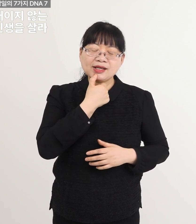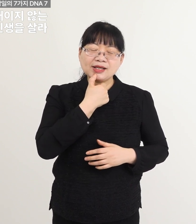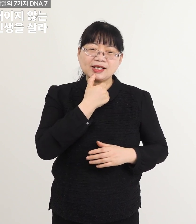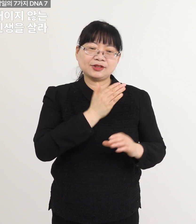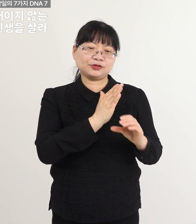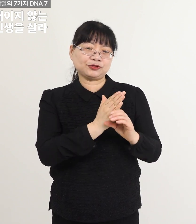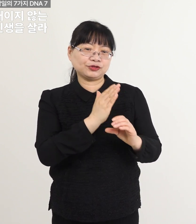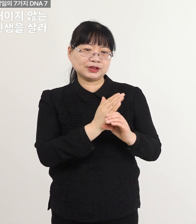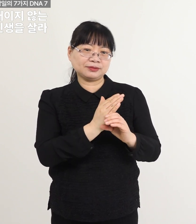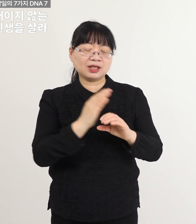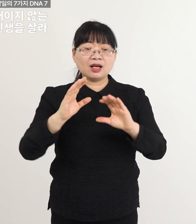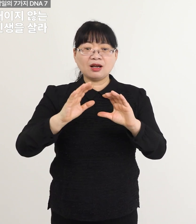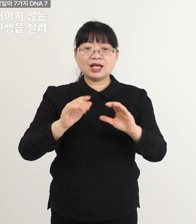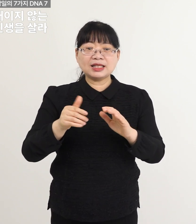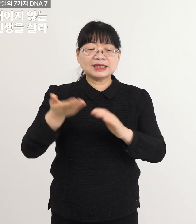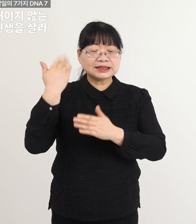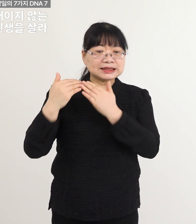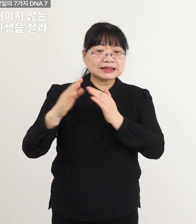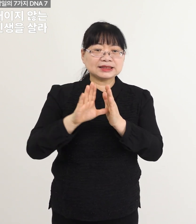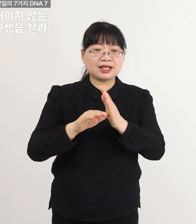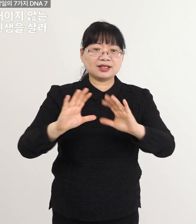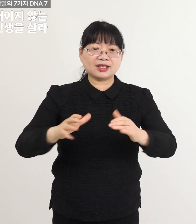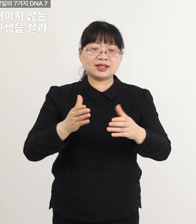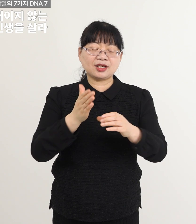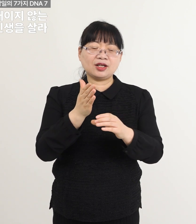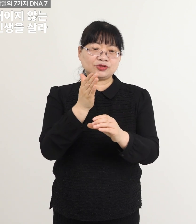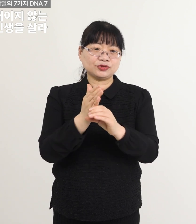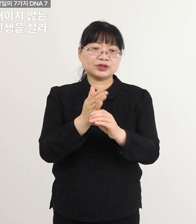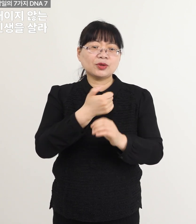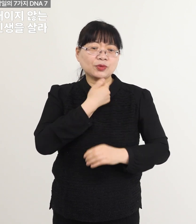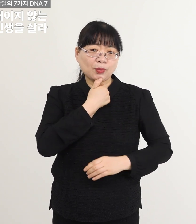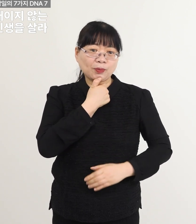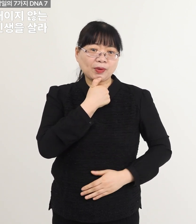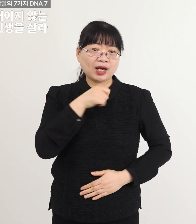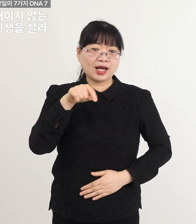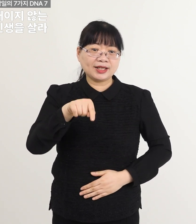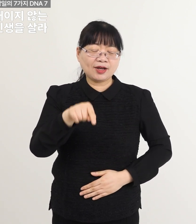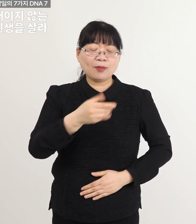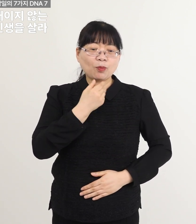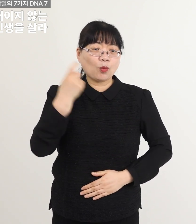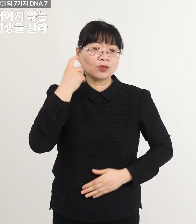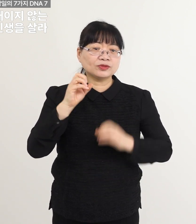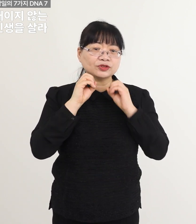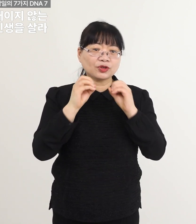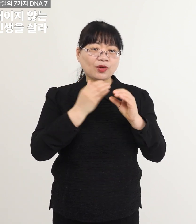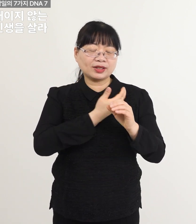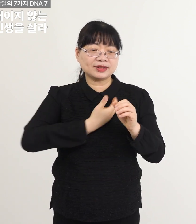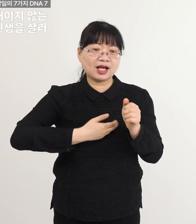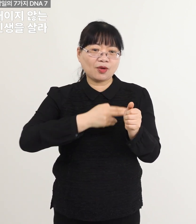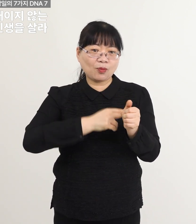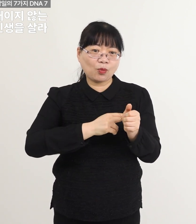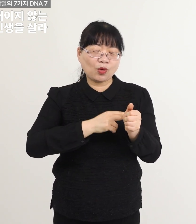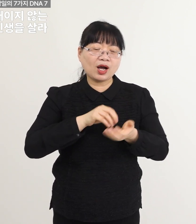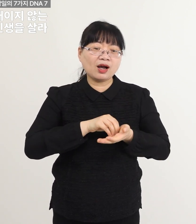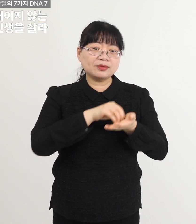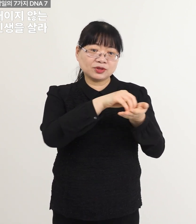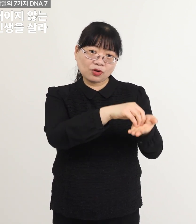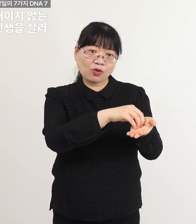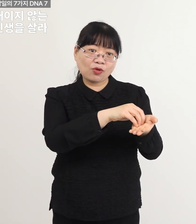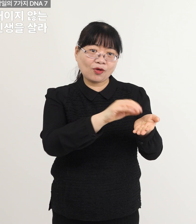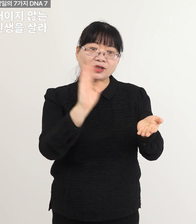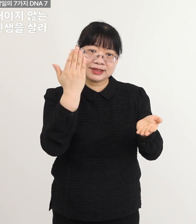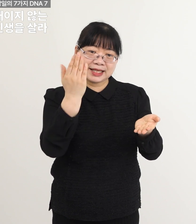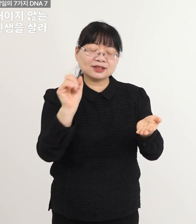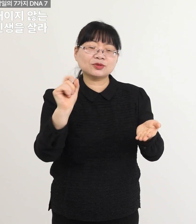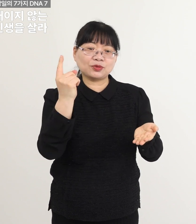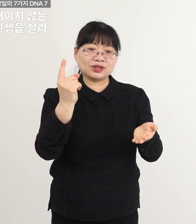세상의 중심은 로마에 지금 복음을 전하는 사도가 입성하게 되는